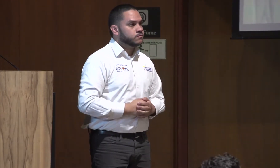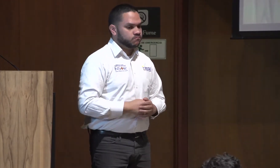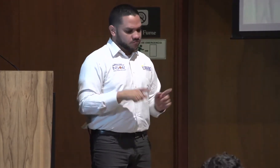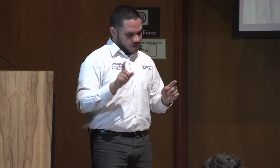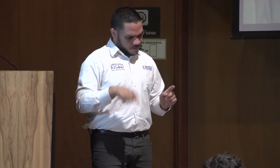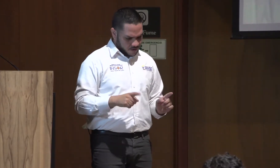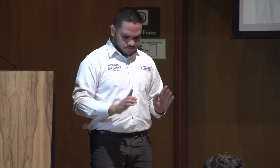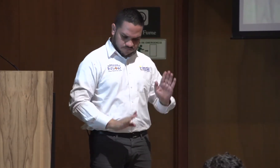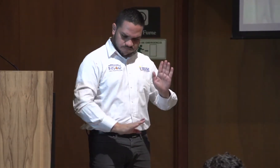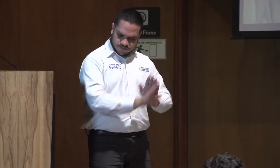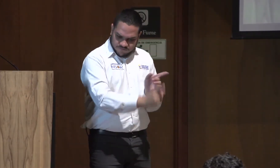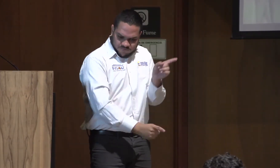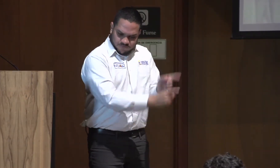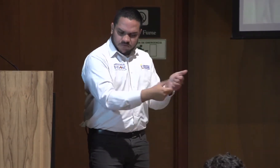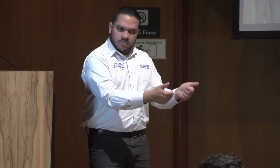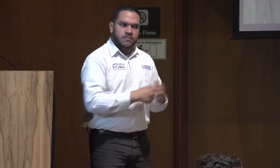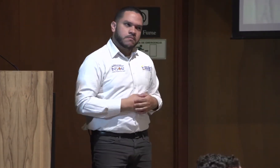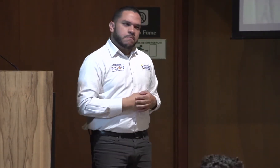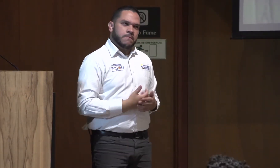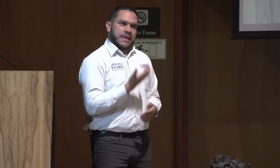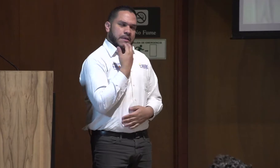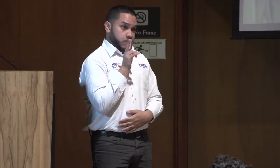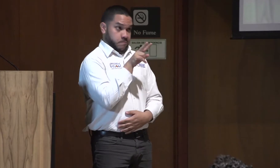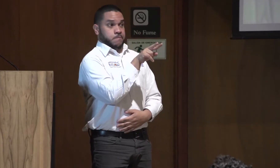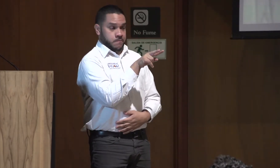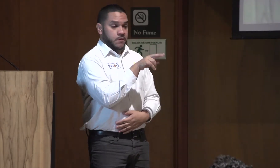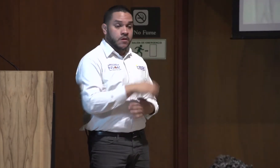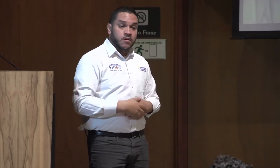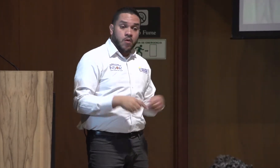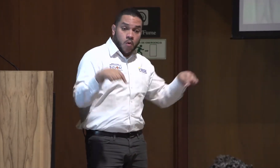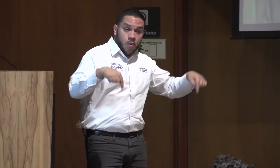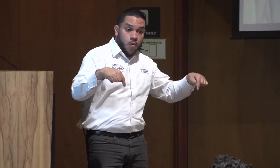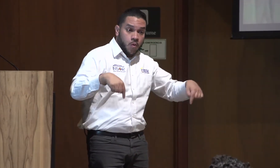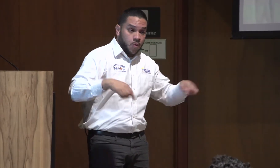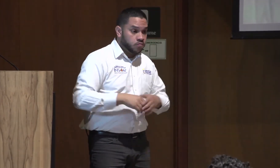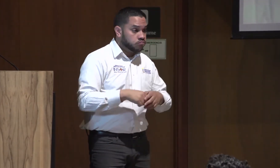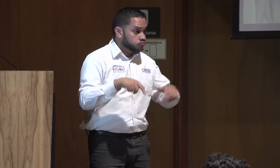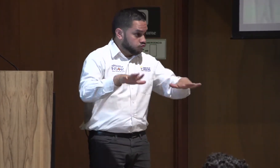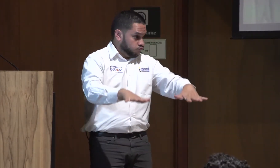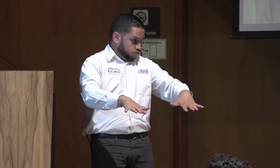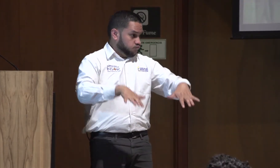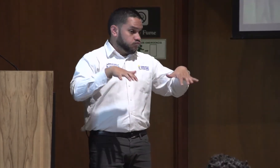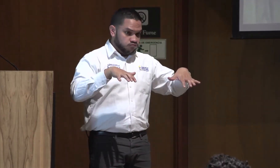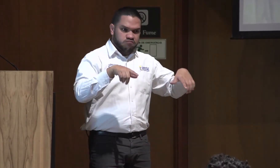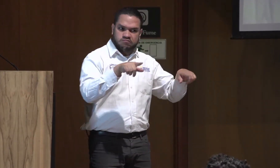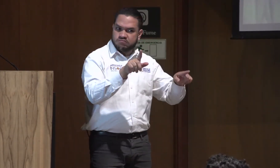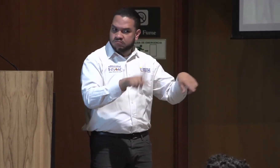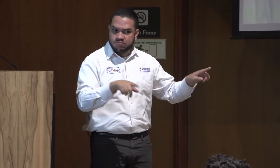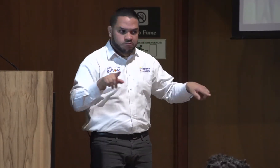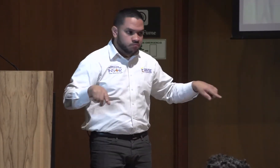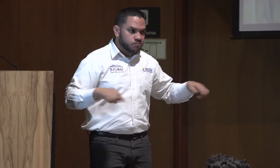éxito. Es preocupante, por ejemplo, que hoy aquí en el auditorio no